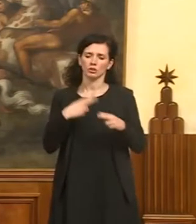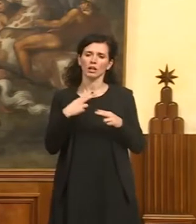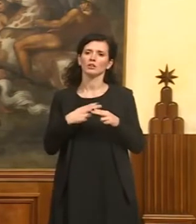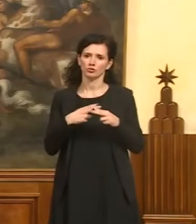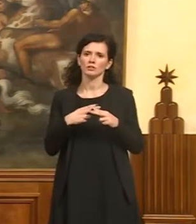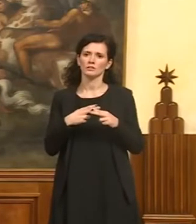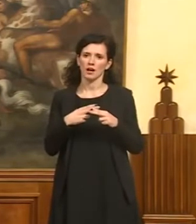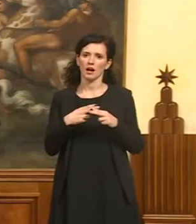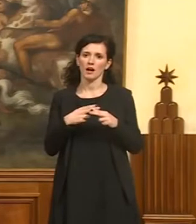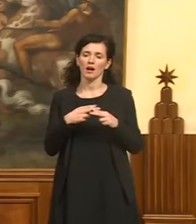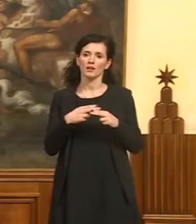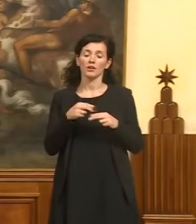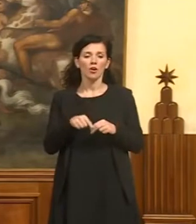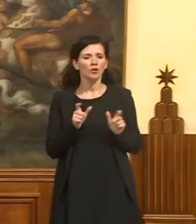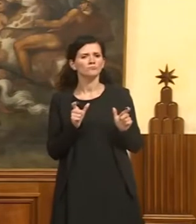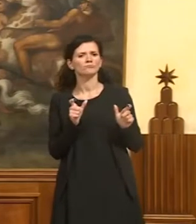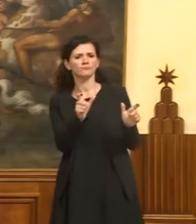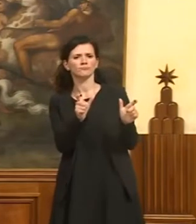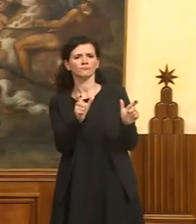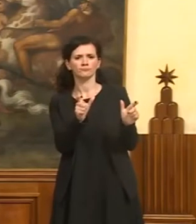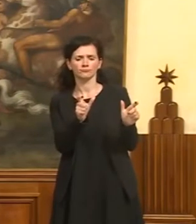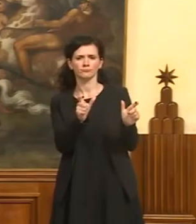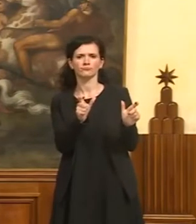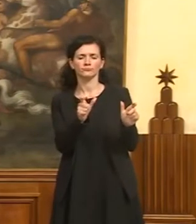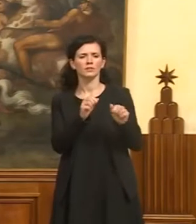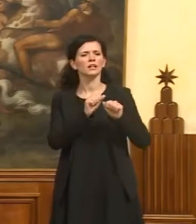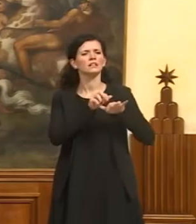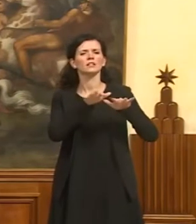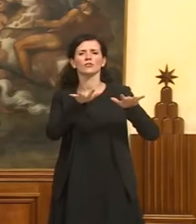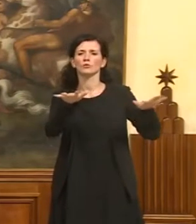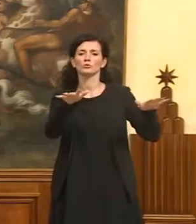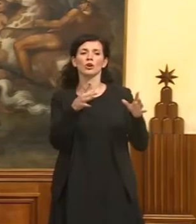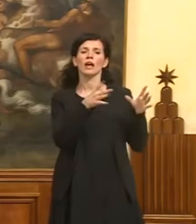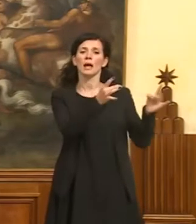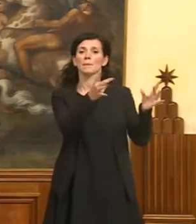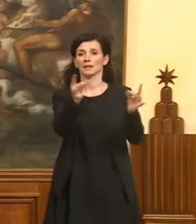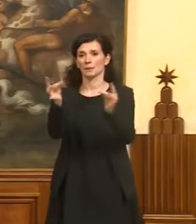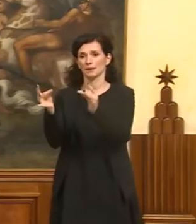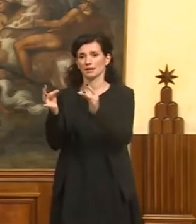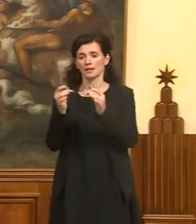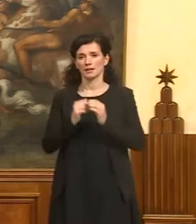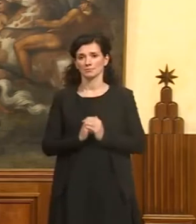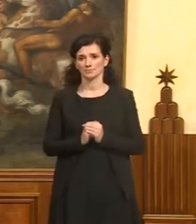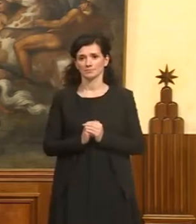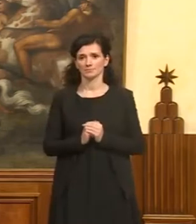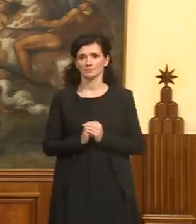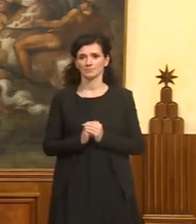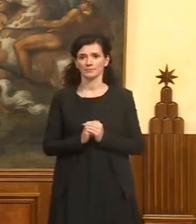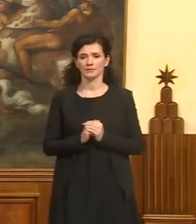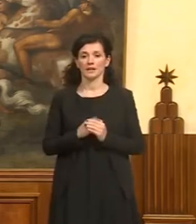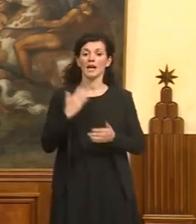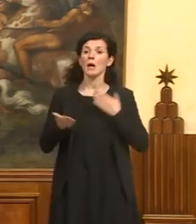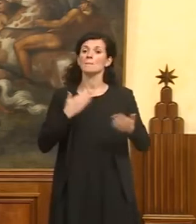per poter contenere quanto più possibile la diffusione dell'epidemia. L'emergenza sanitaria, ma